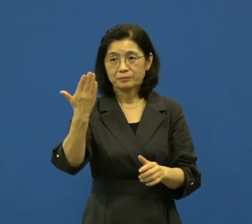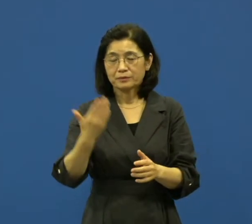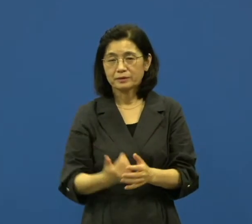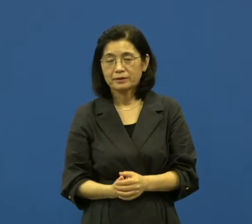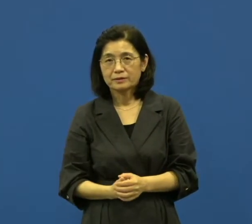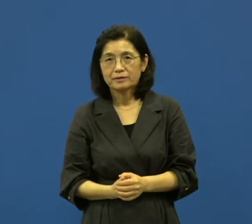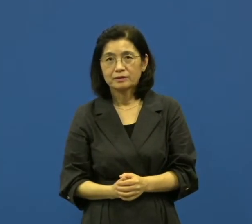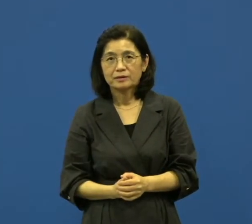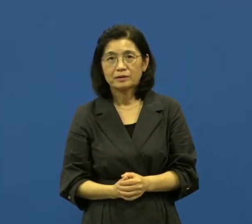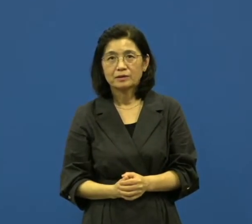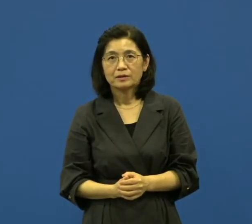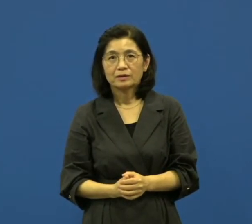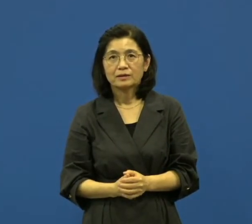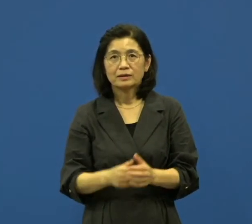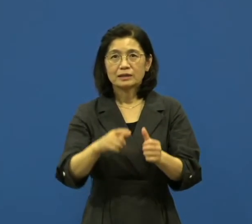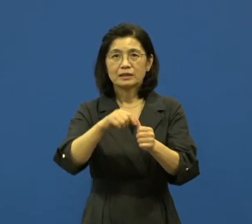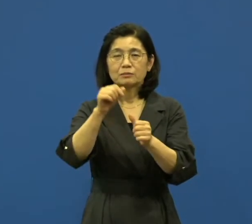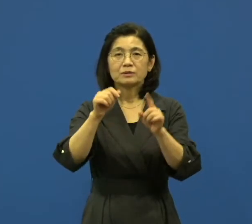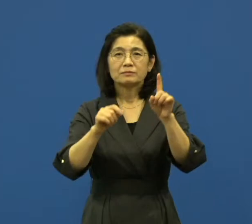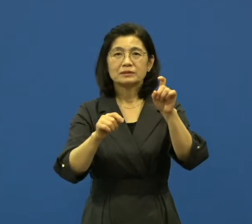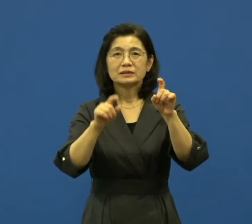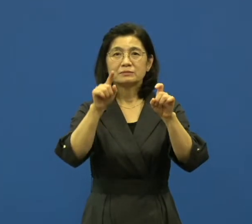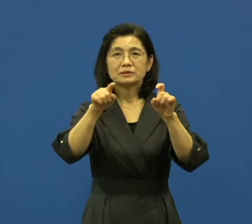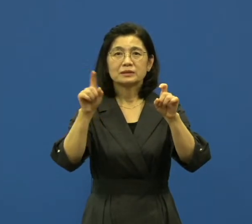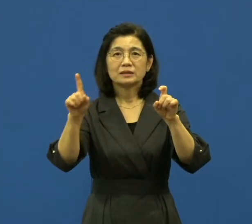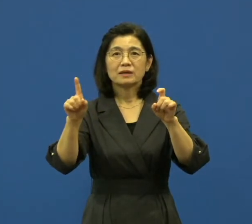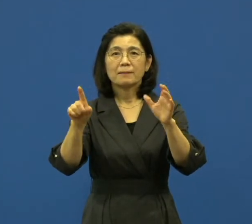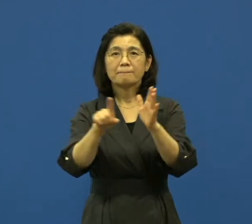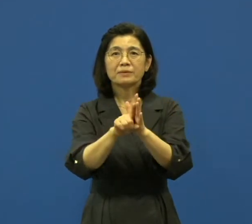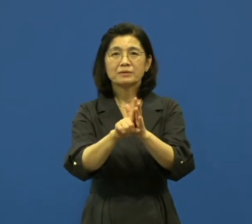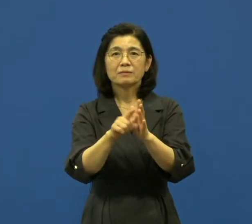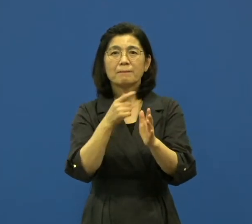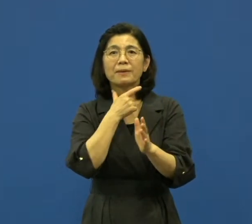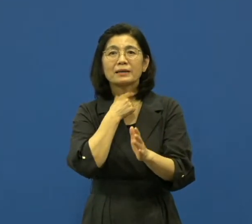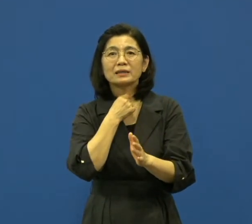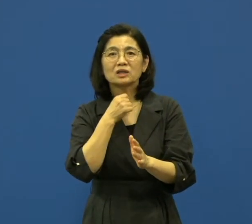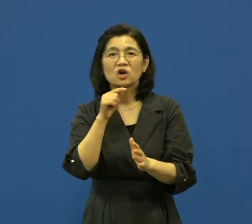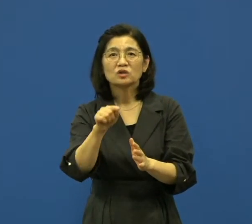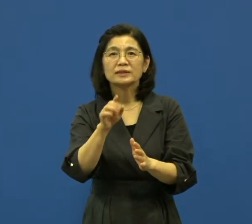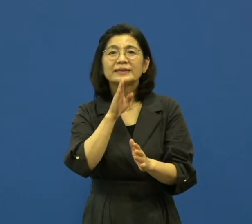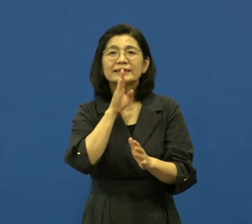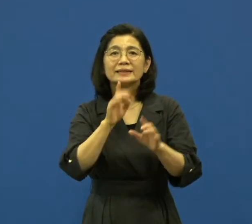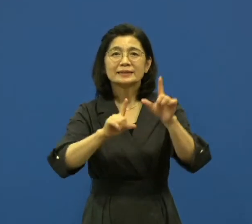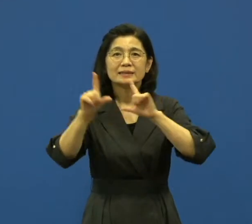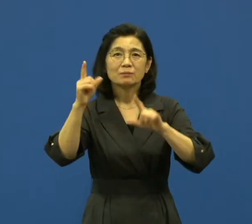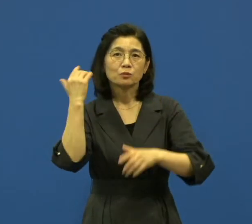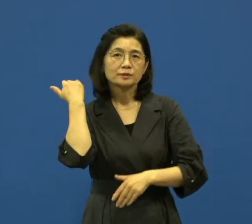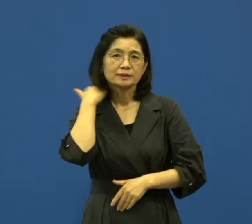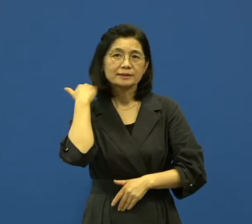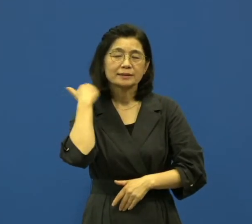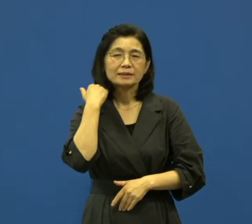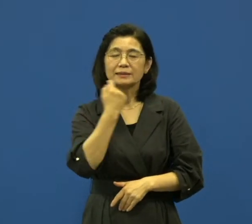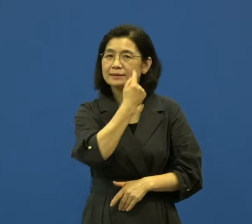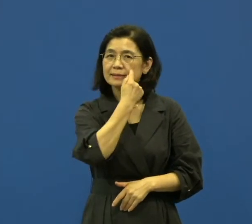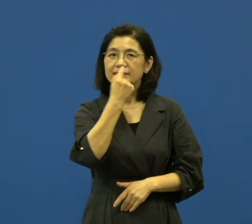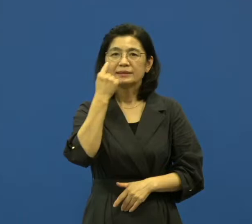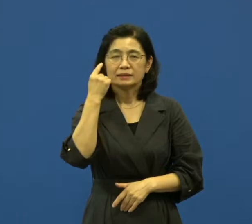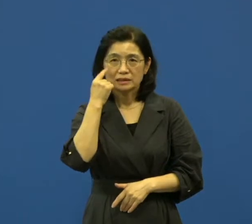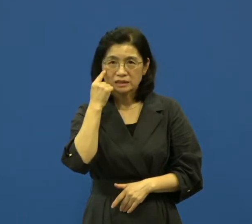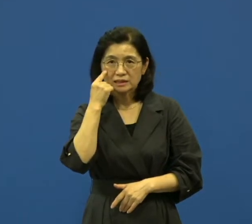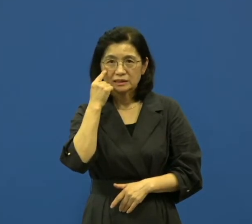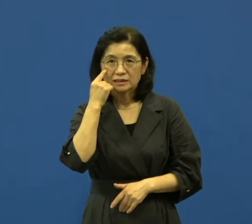그래서 오늘 히브리서 11장 1절의 말씀, 믿음은 바라는 것들의 실상이요 보이지 않는